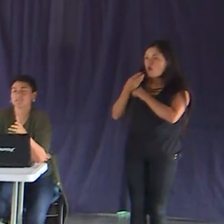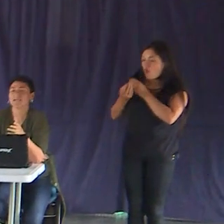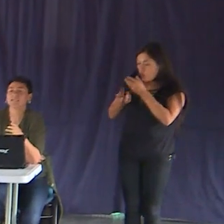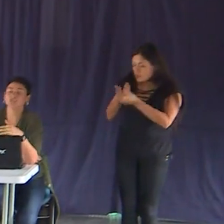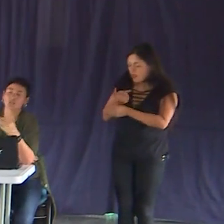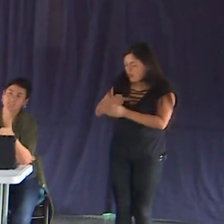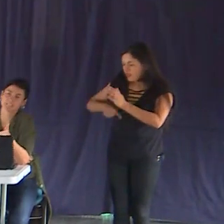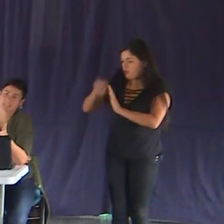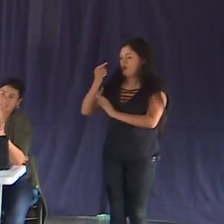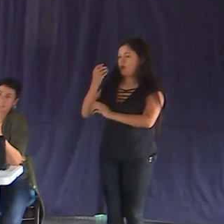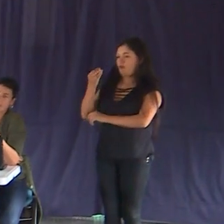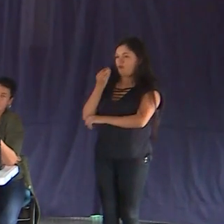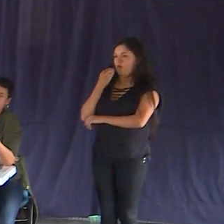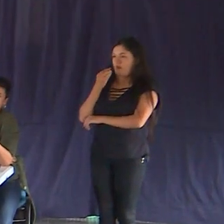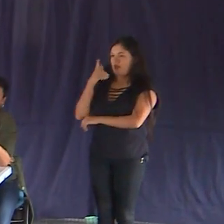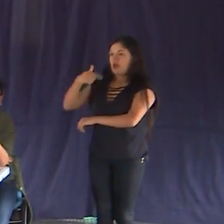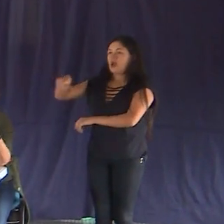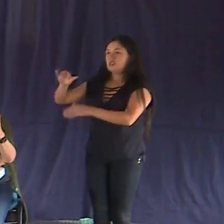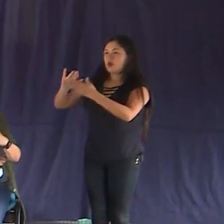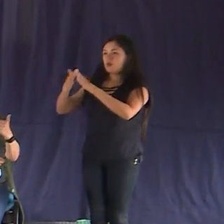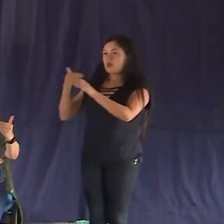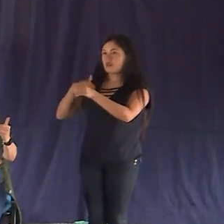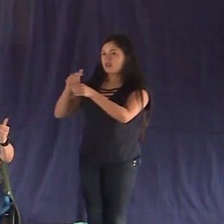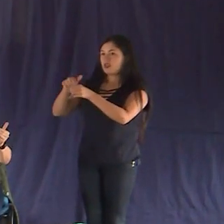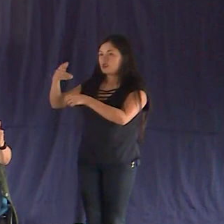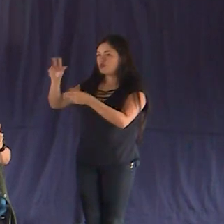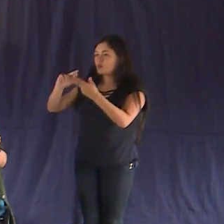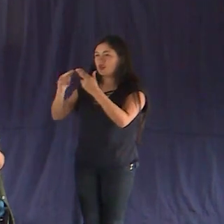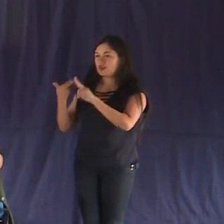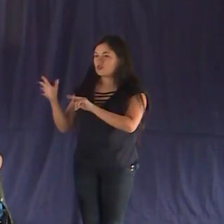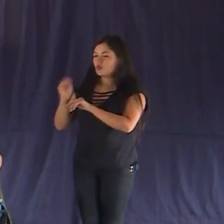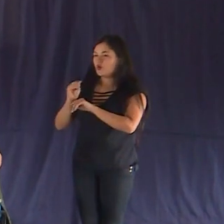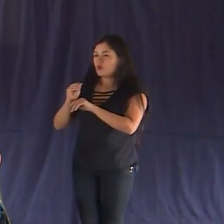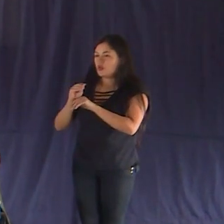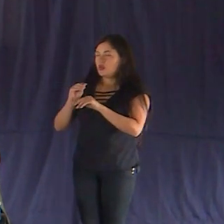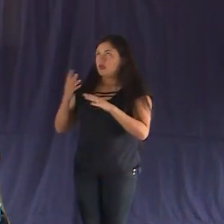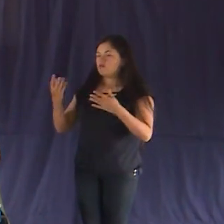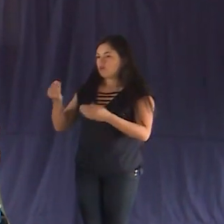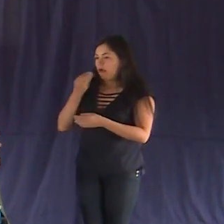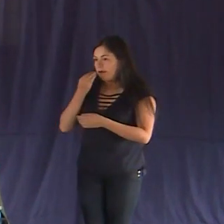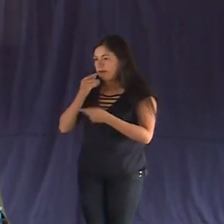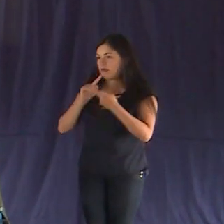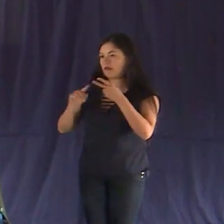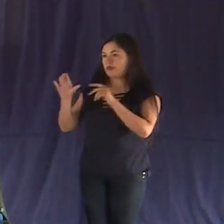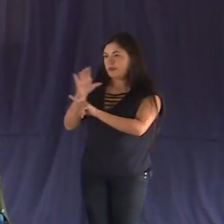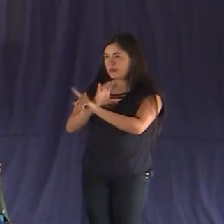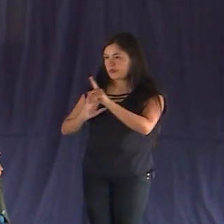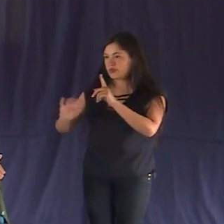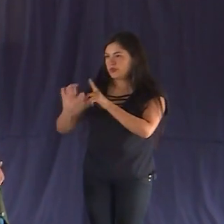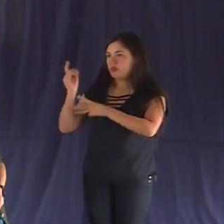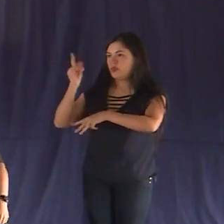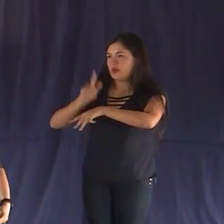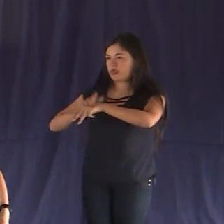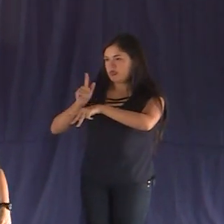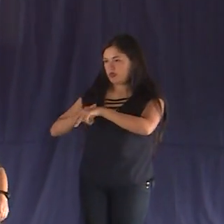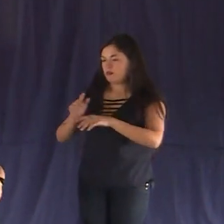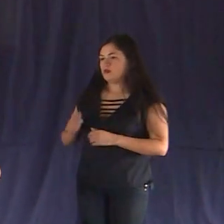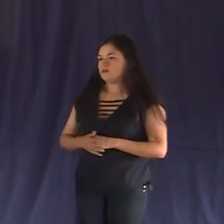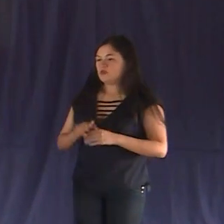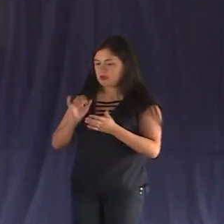agricultura, entonces la educación también está girando en torno a eso, ¿cierto?